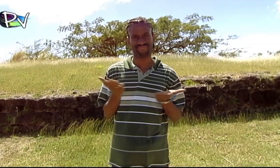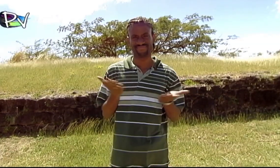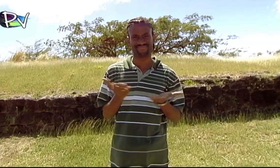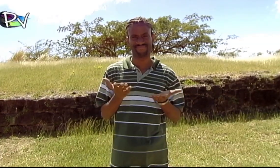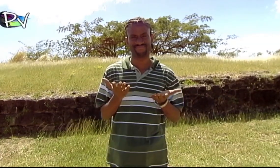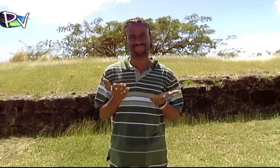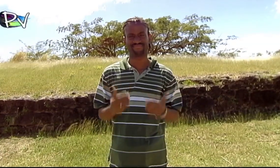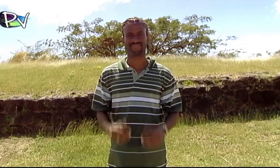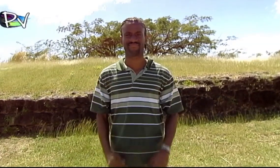Quoi?